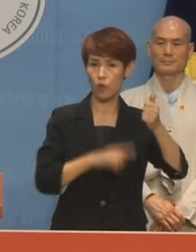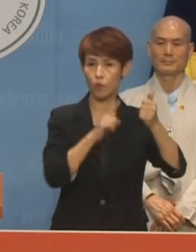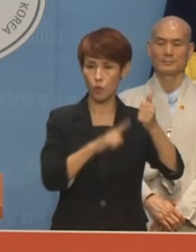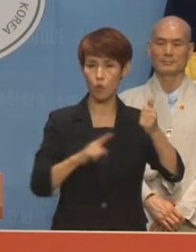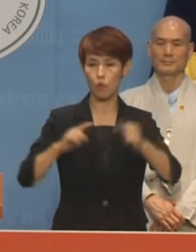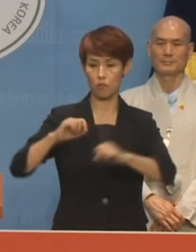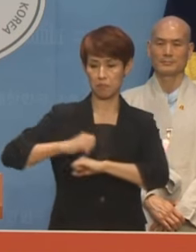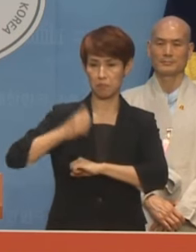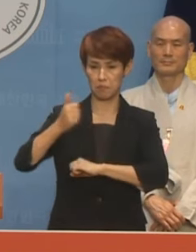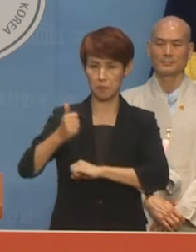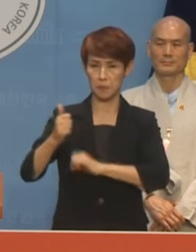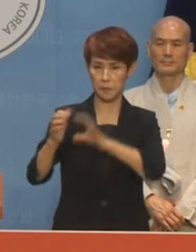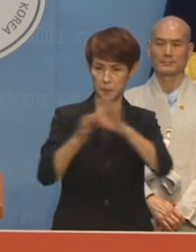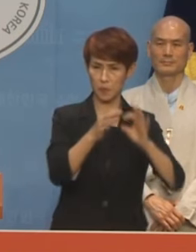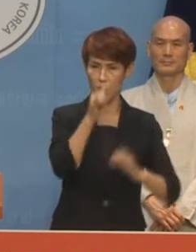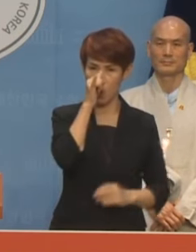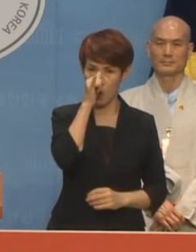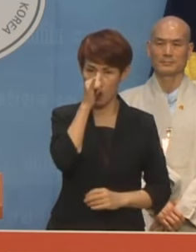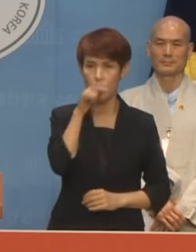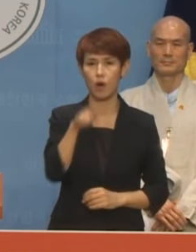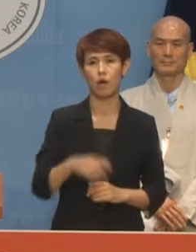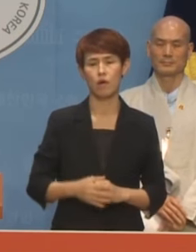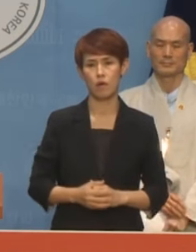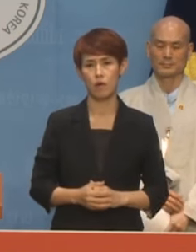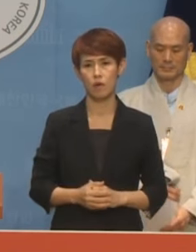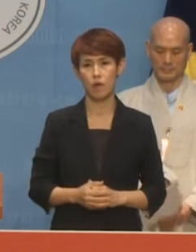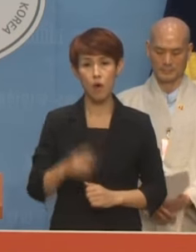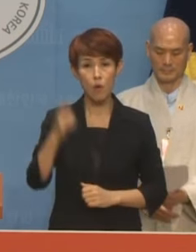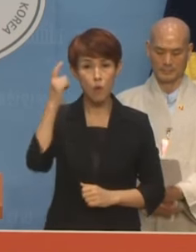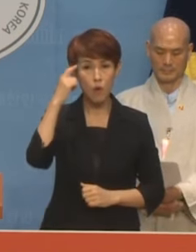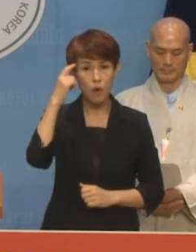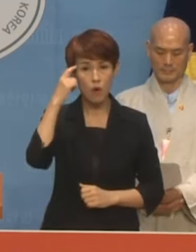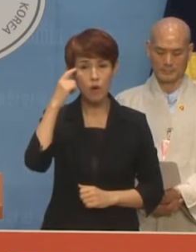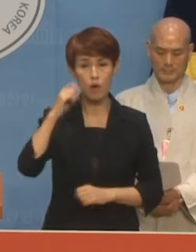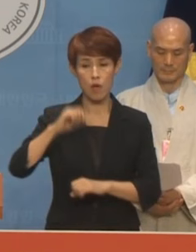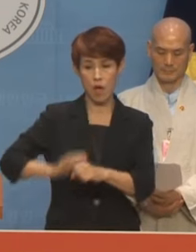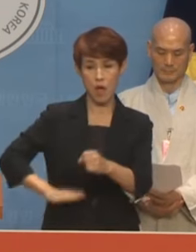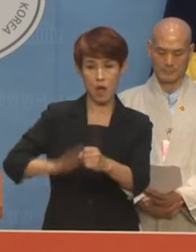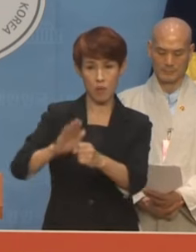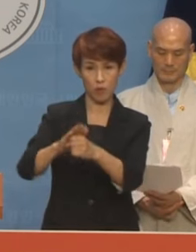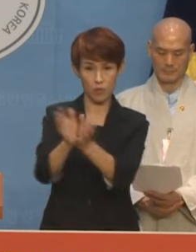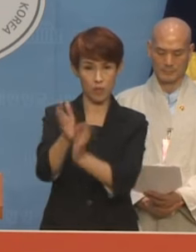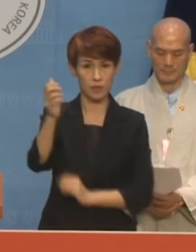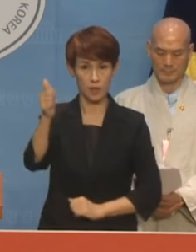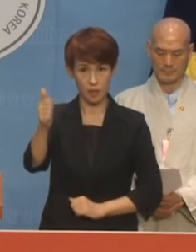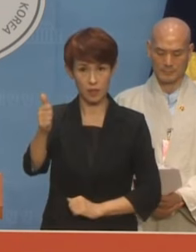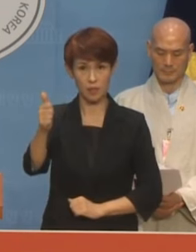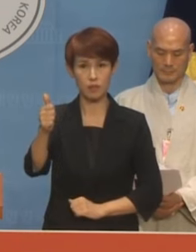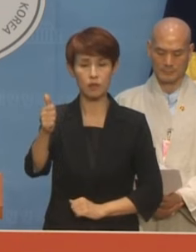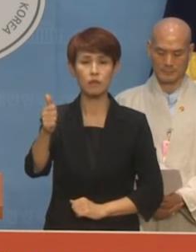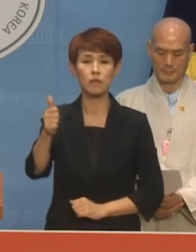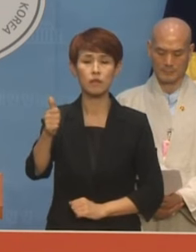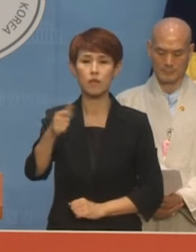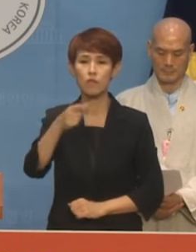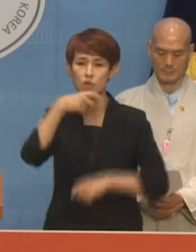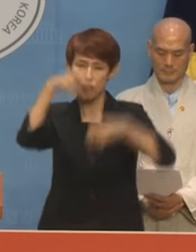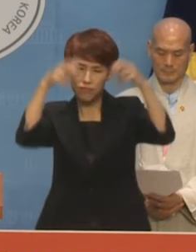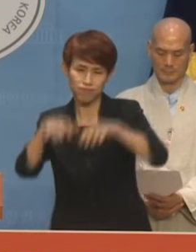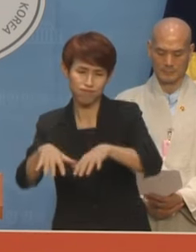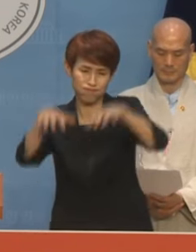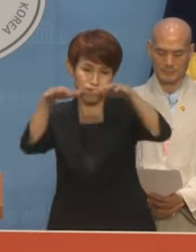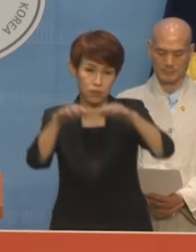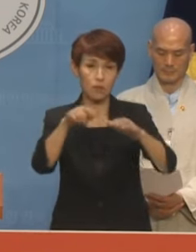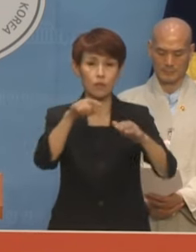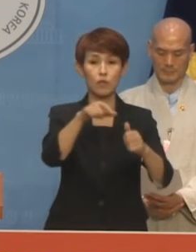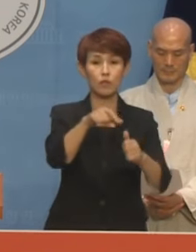인연이 생겼다고 추론할 수 있었다. 왜냐하면 해병 사단장은 이듬해의 급류 구조 수색